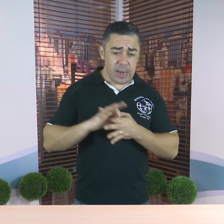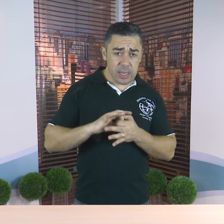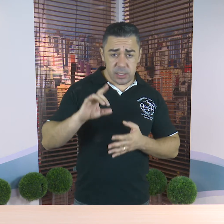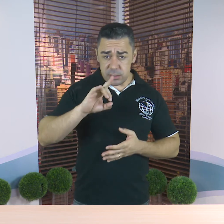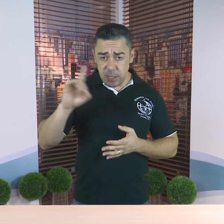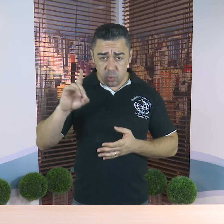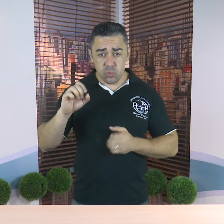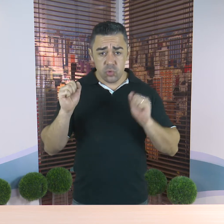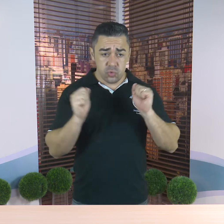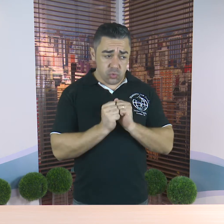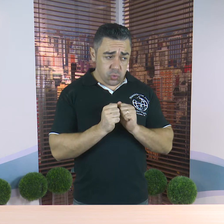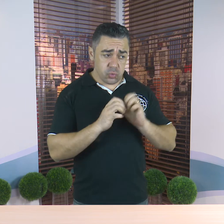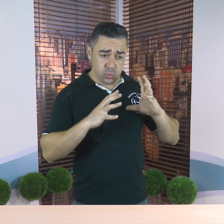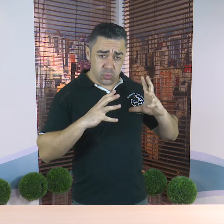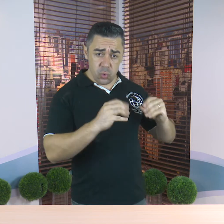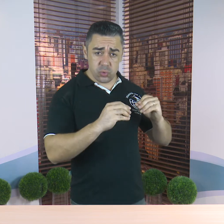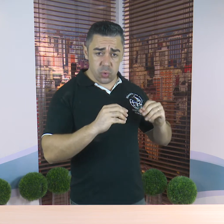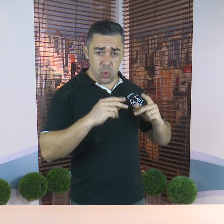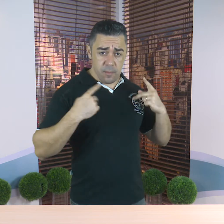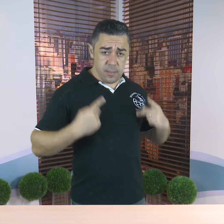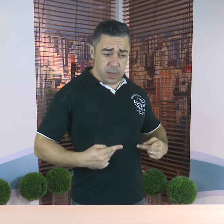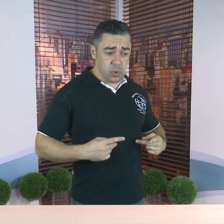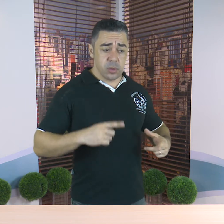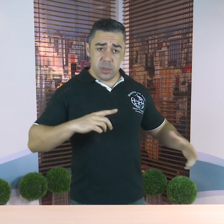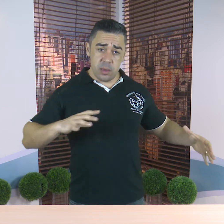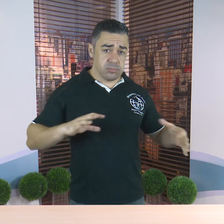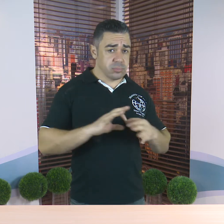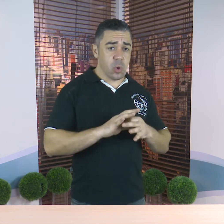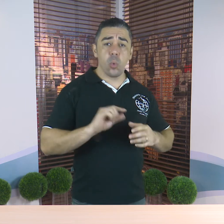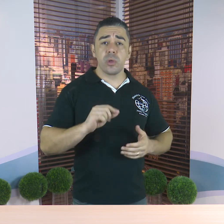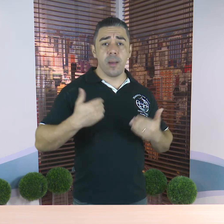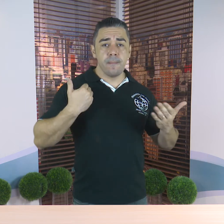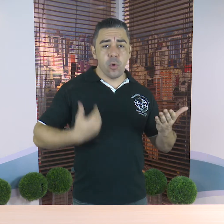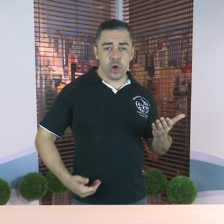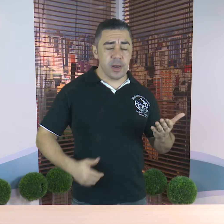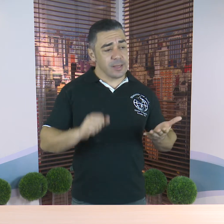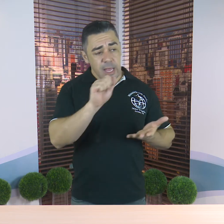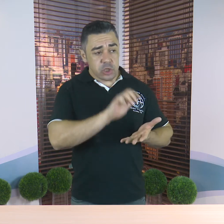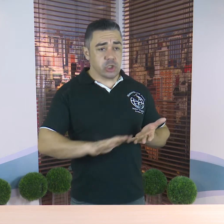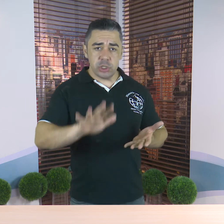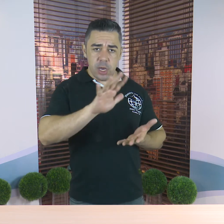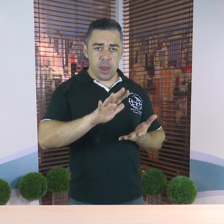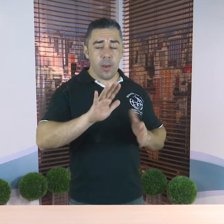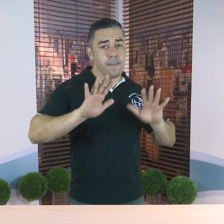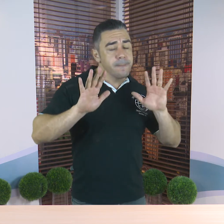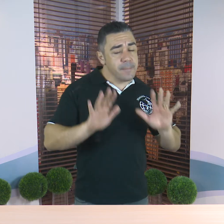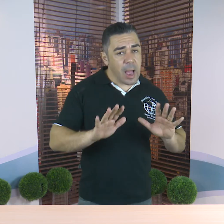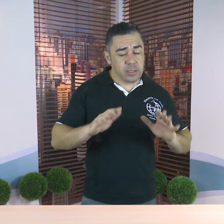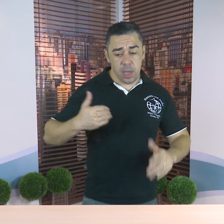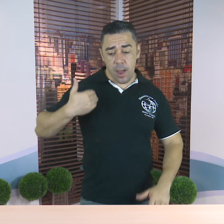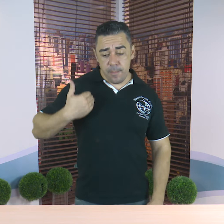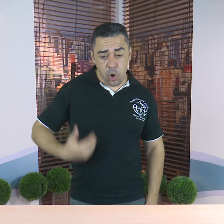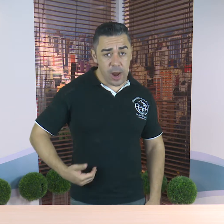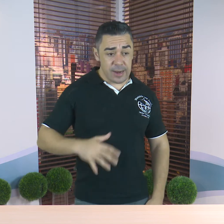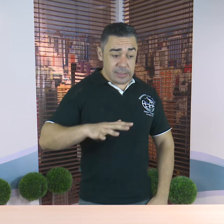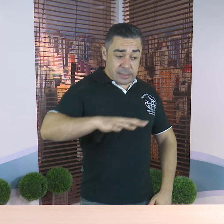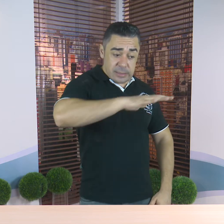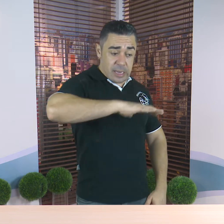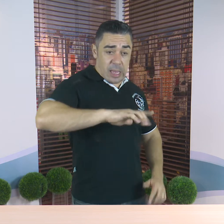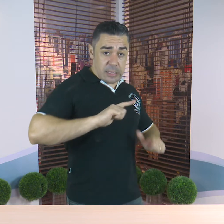favor de uma moralidade de cunho universal. A diferença existente entre a moralidade de Israel e os demais